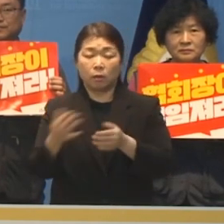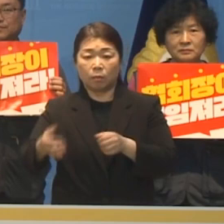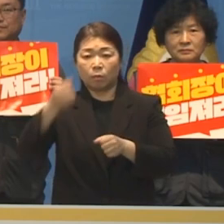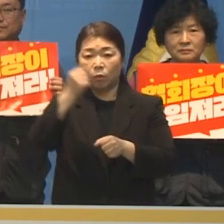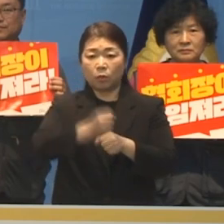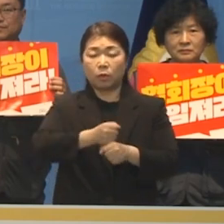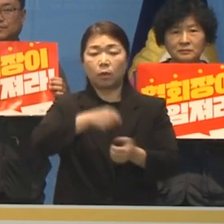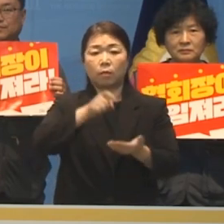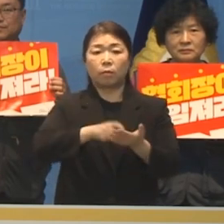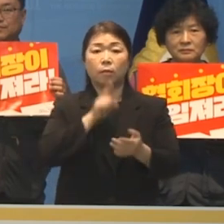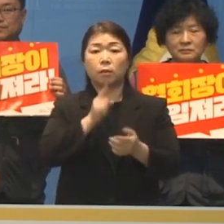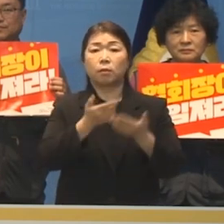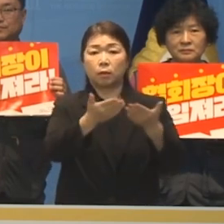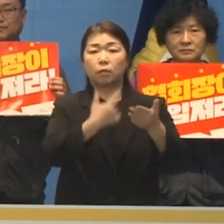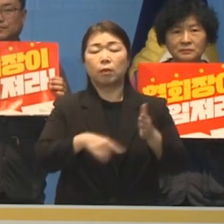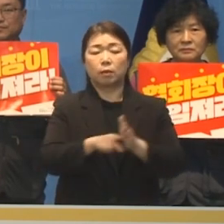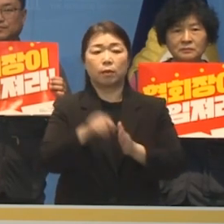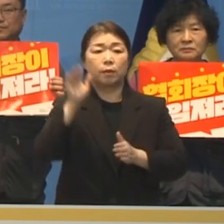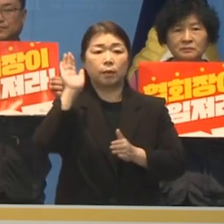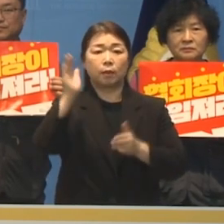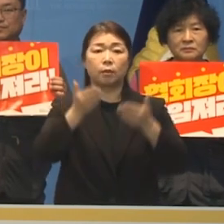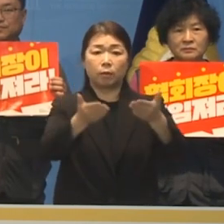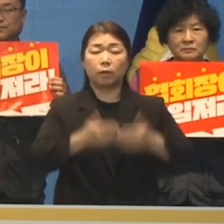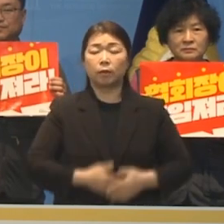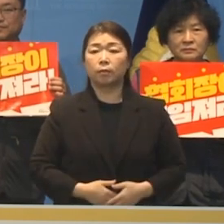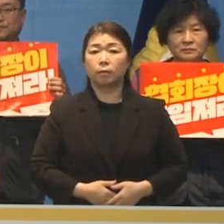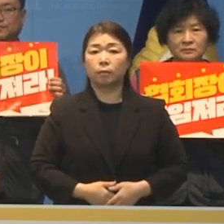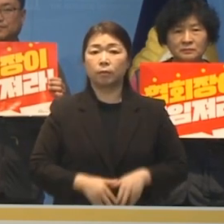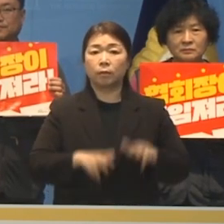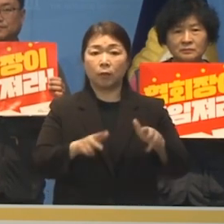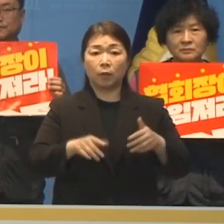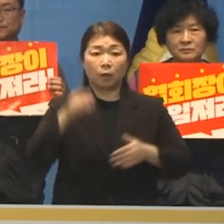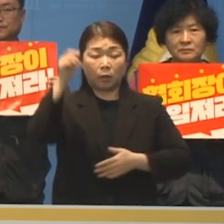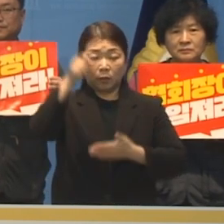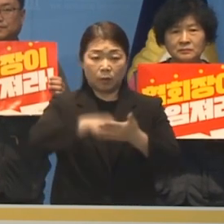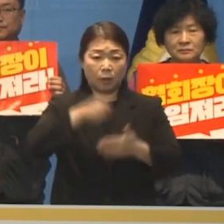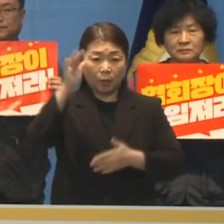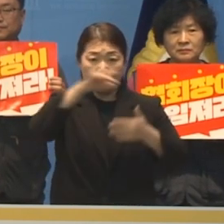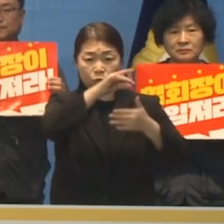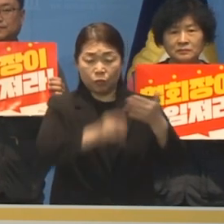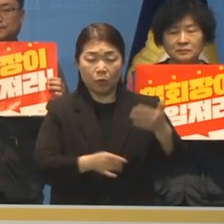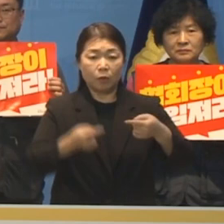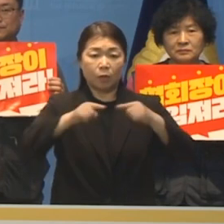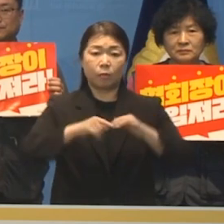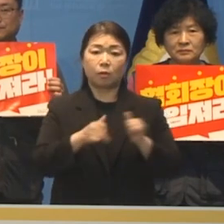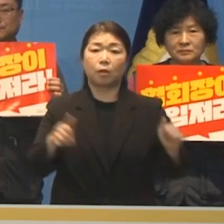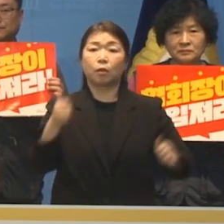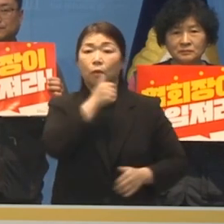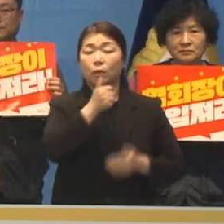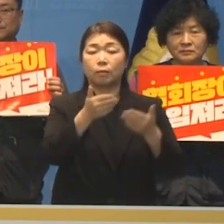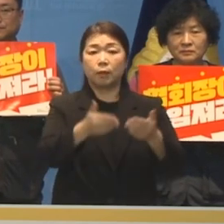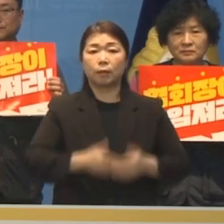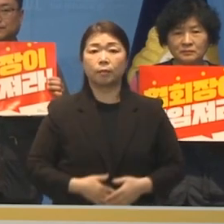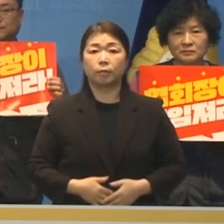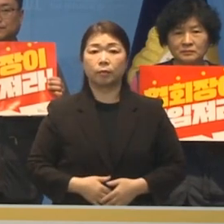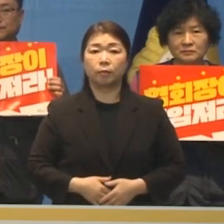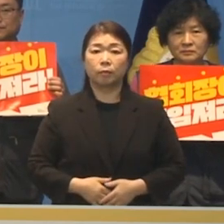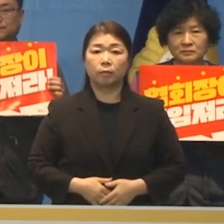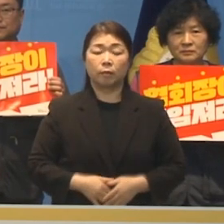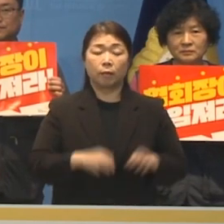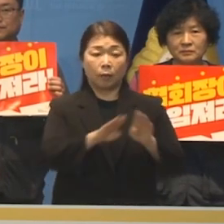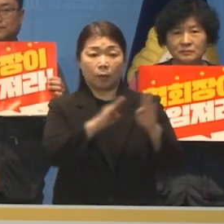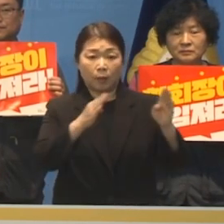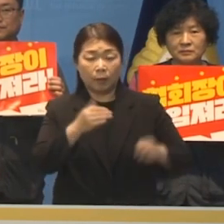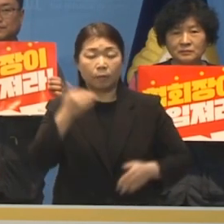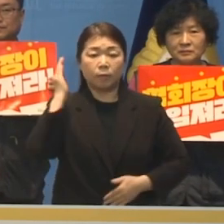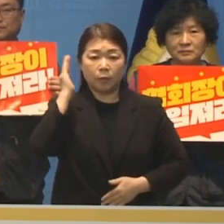촉구하기 위해 나왔습니다. 오늘 기자회견 순서와 참석자들을 소개하겠습니다. 먼저 여는